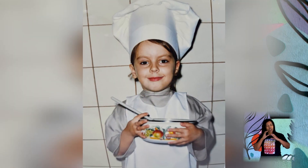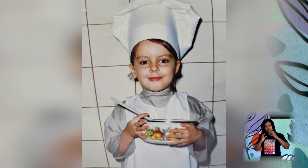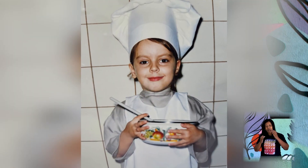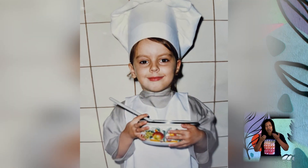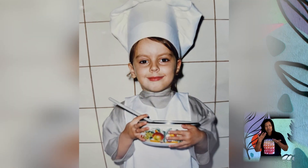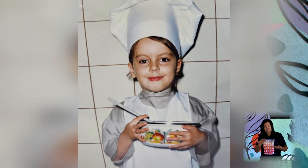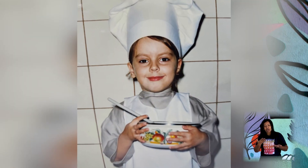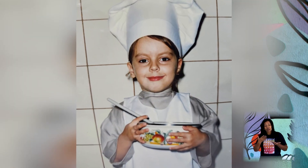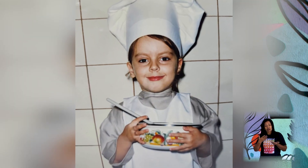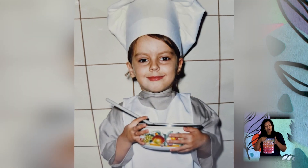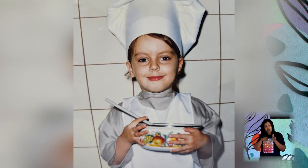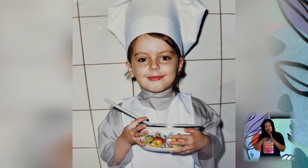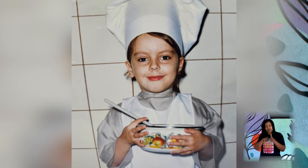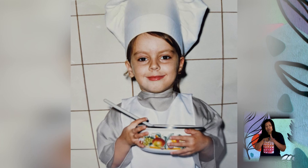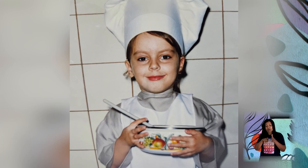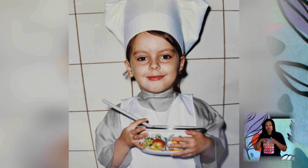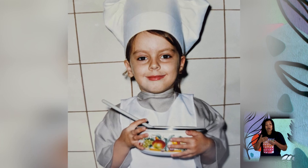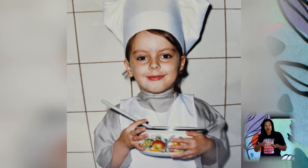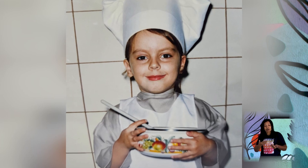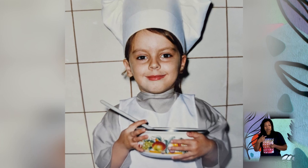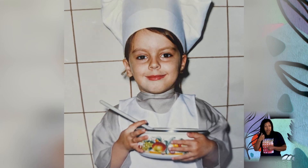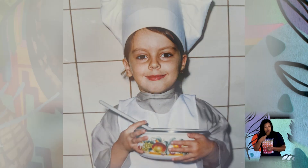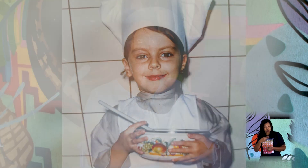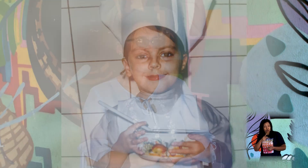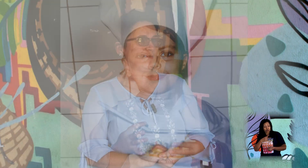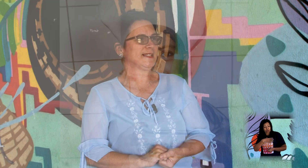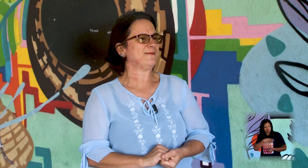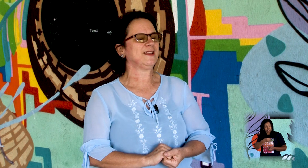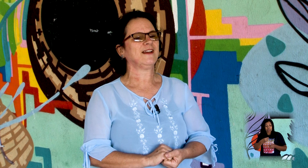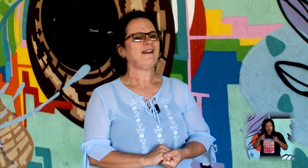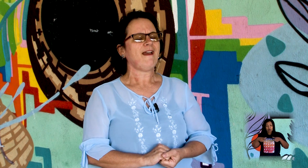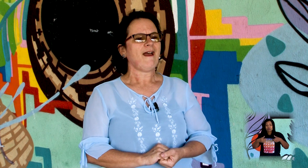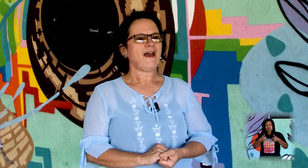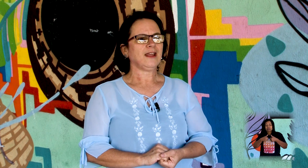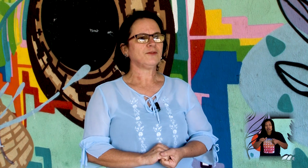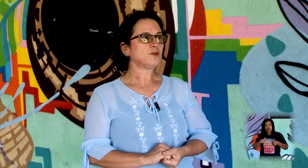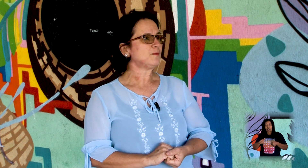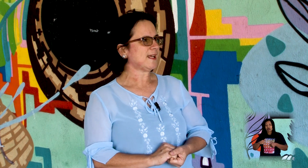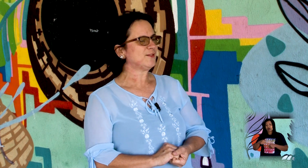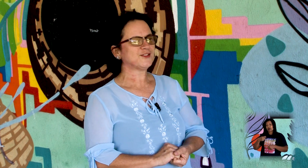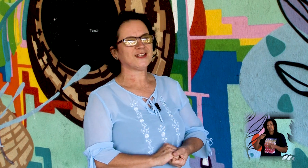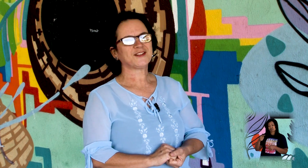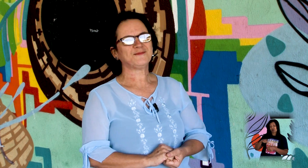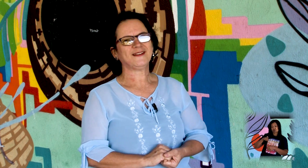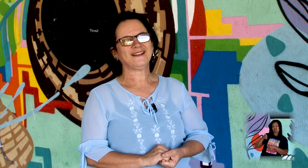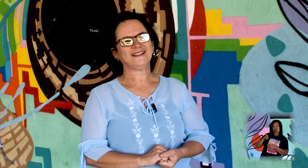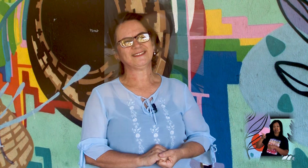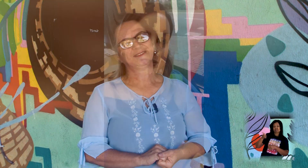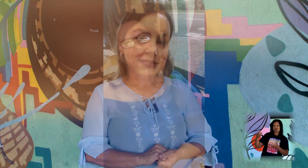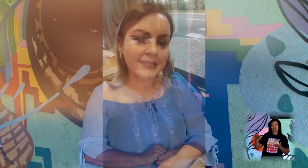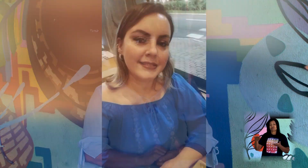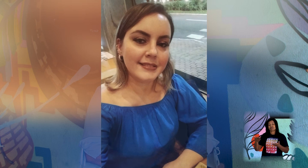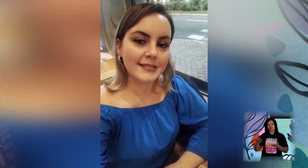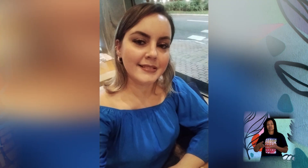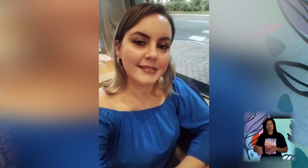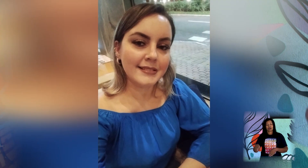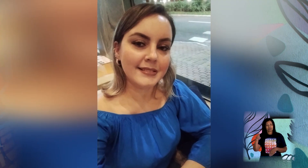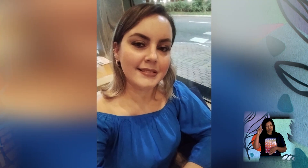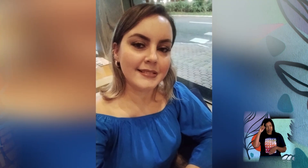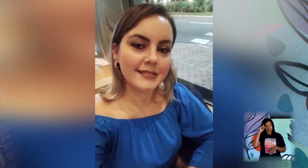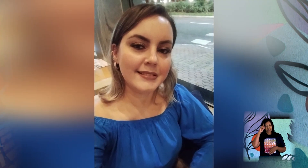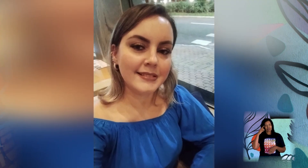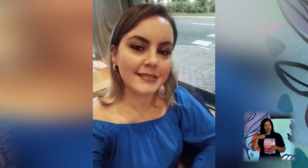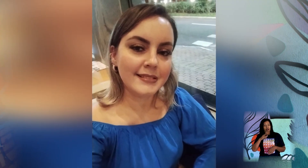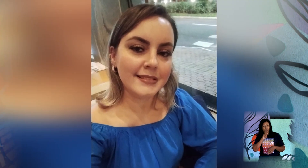sua filha? Aí eu falava: tá lá dentro, né? Gesticulando, né? Porque eu não sabia. Aí foi um certo dia que uma professora lá